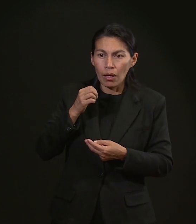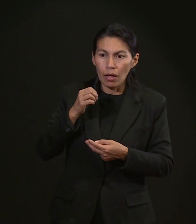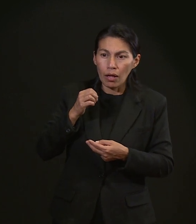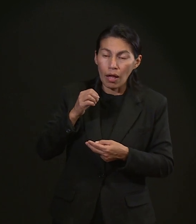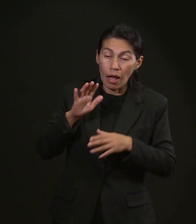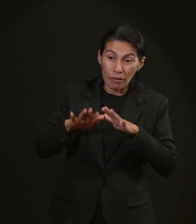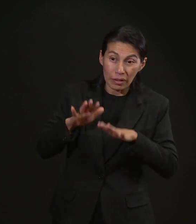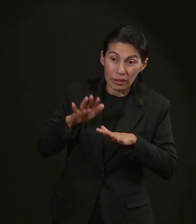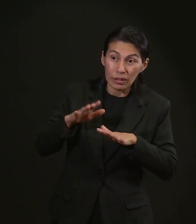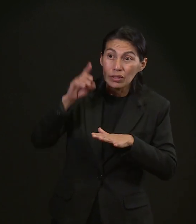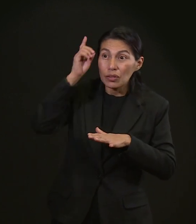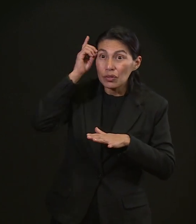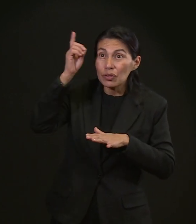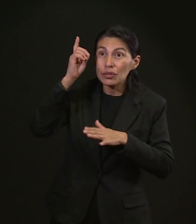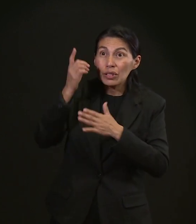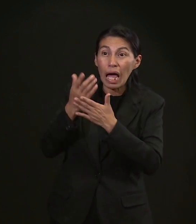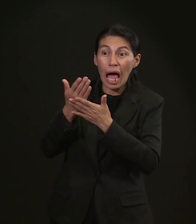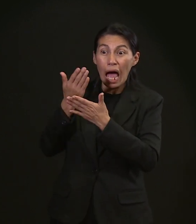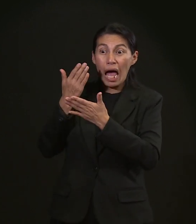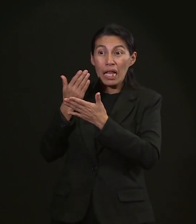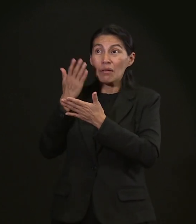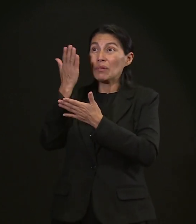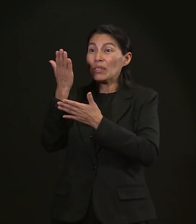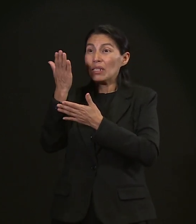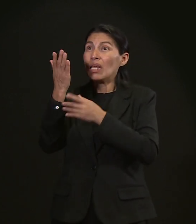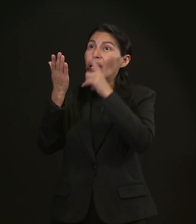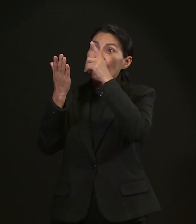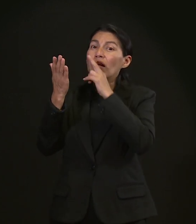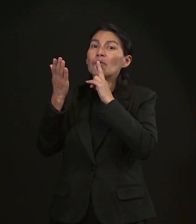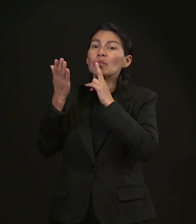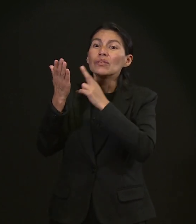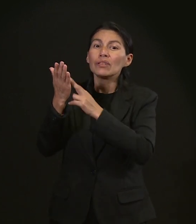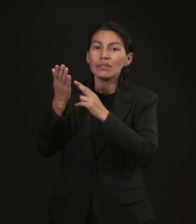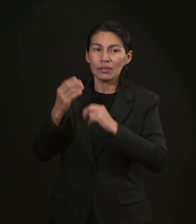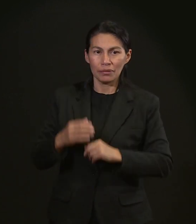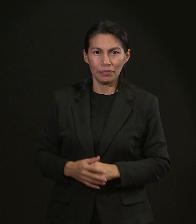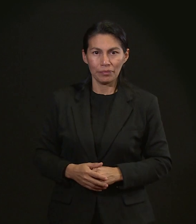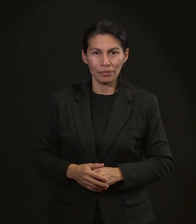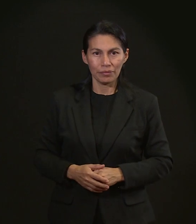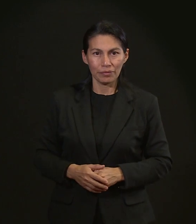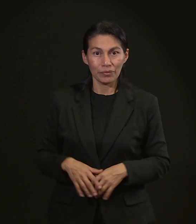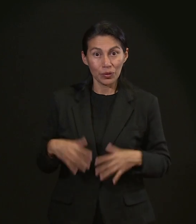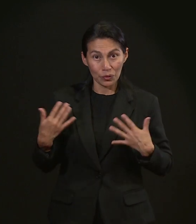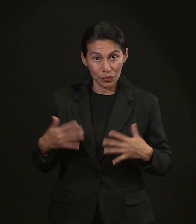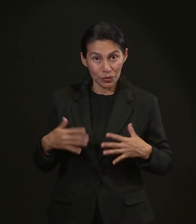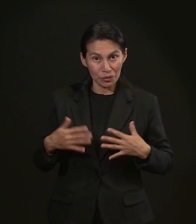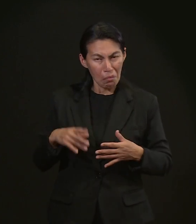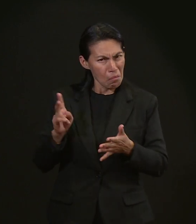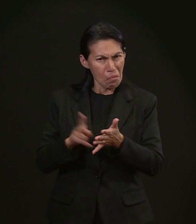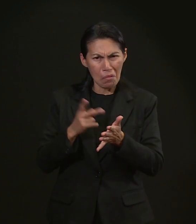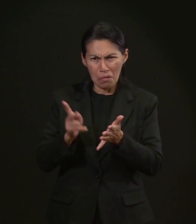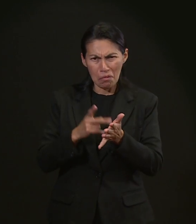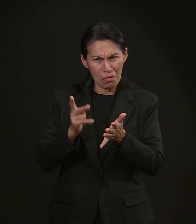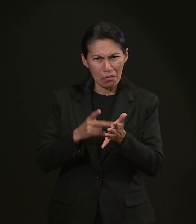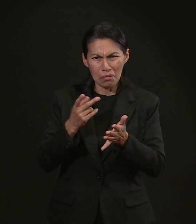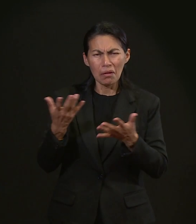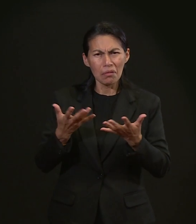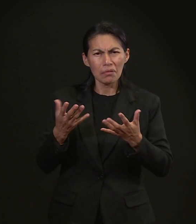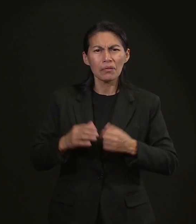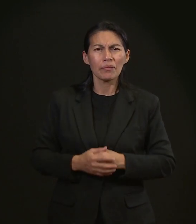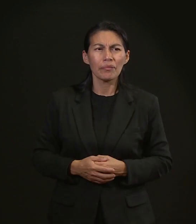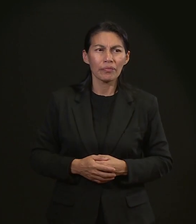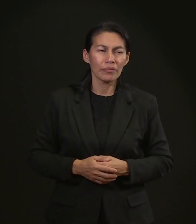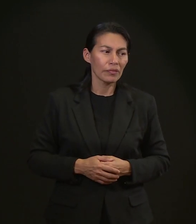misma oración la contesta antes que la que la vida nos ha sucedido muchas veces tal y como está en la provincia